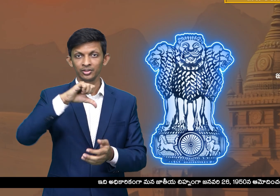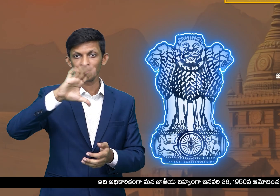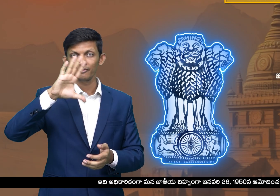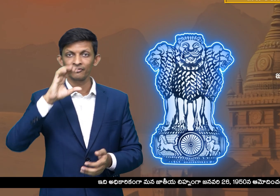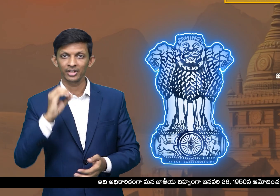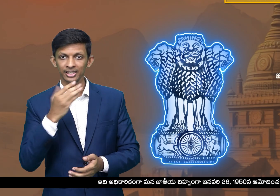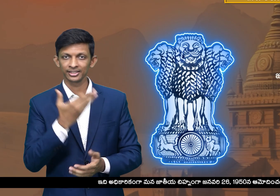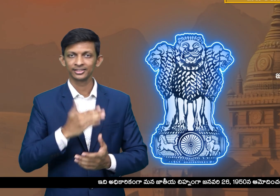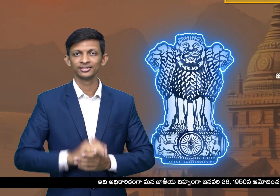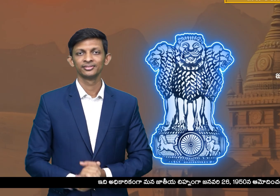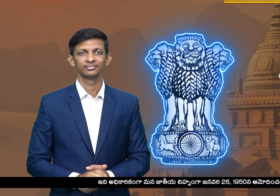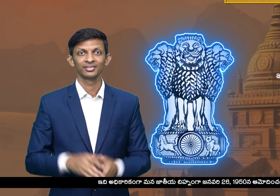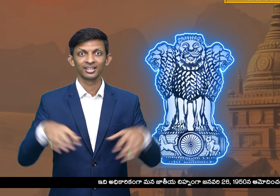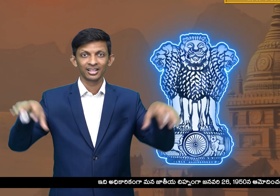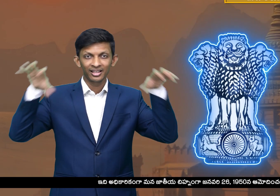ఆమోదించబడింది.